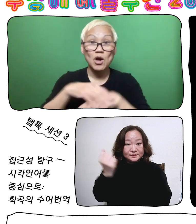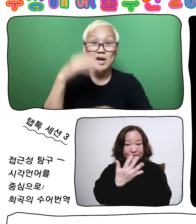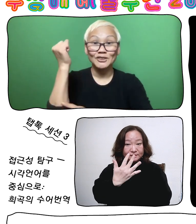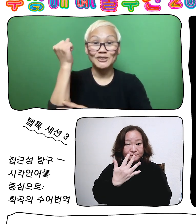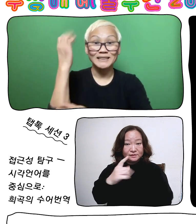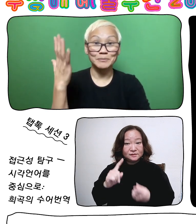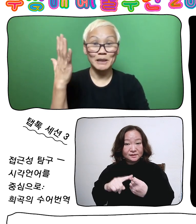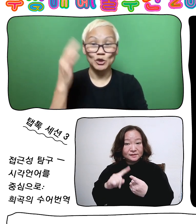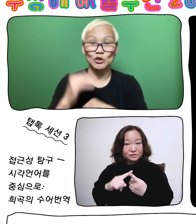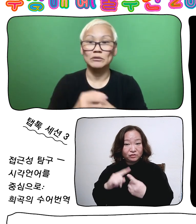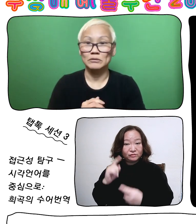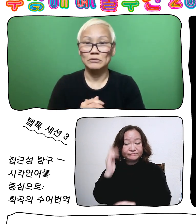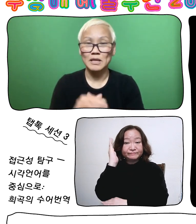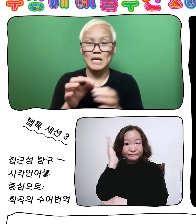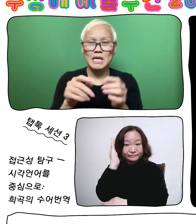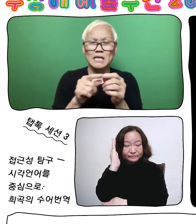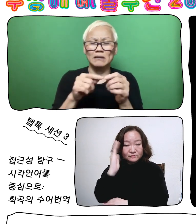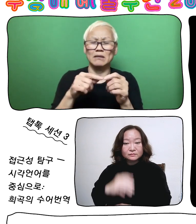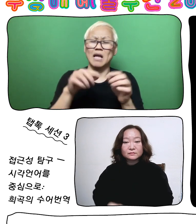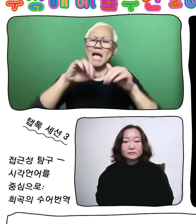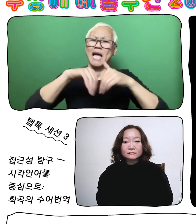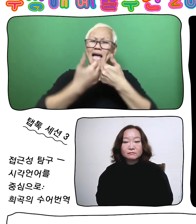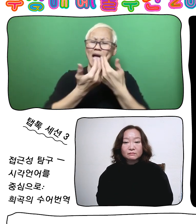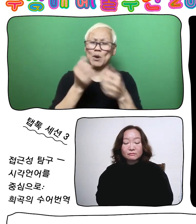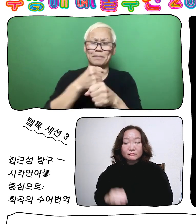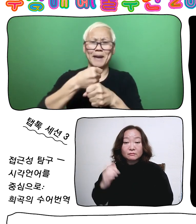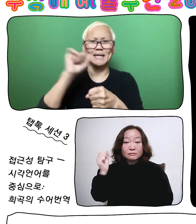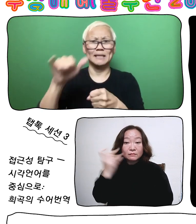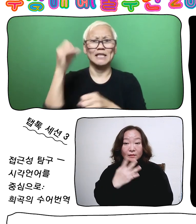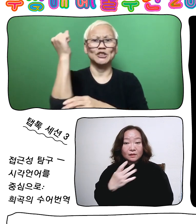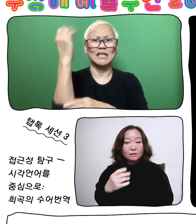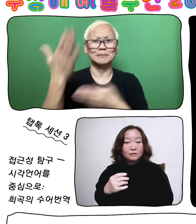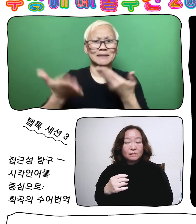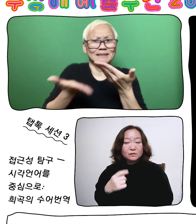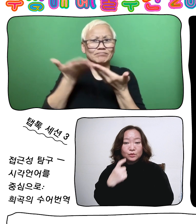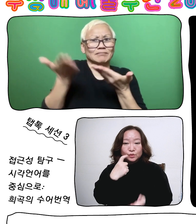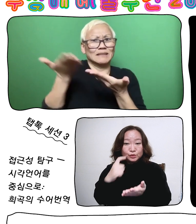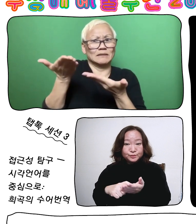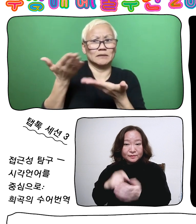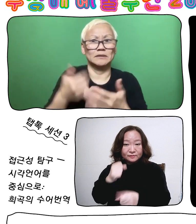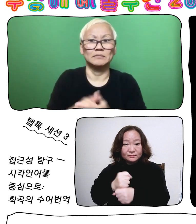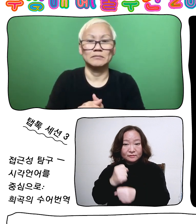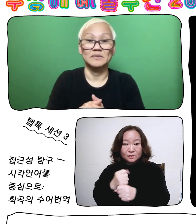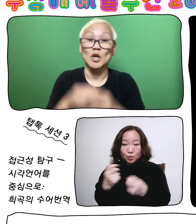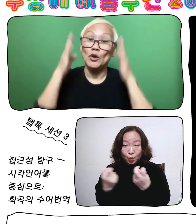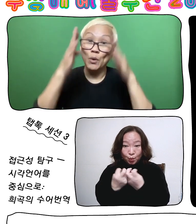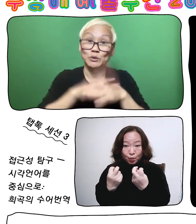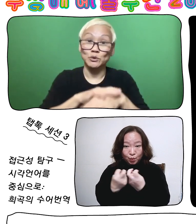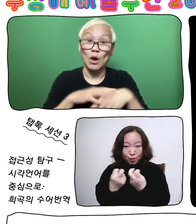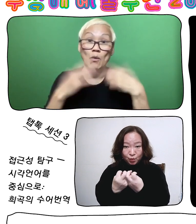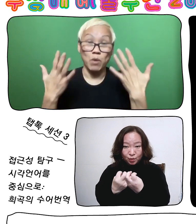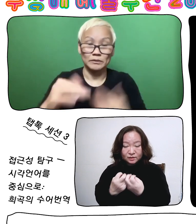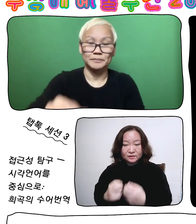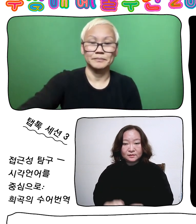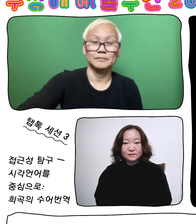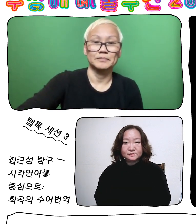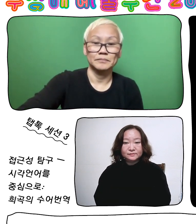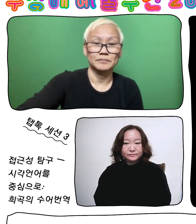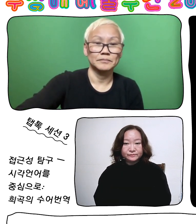그럼 이제 셰익스피어에 대해서 얘기해 보겠습니다. 셰익스피어의 작품을 단순화하는 방법에